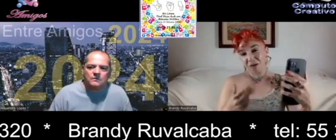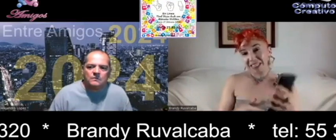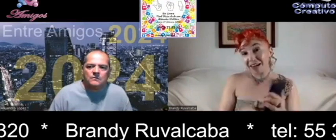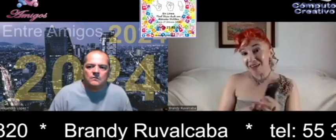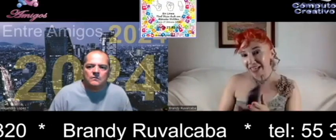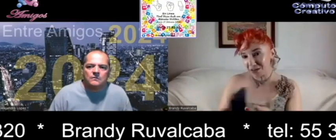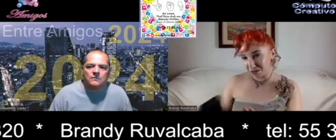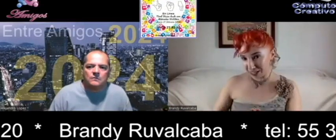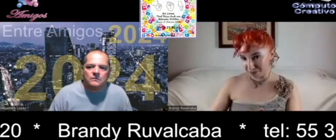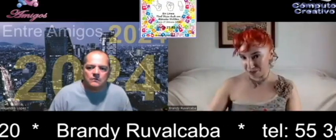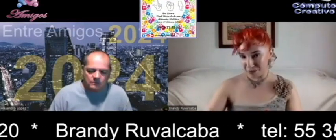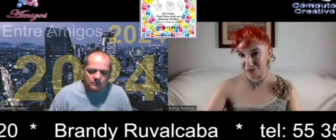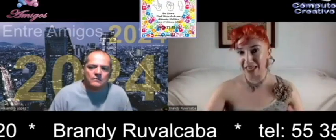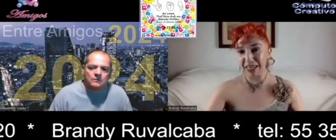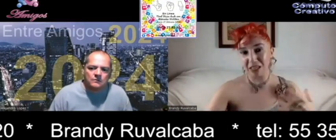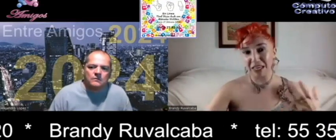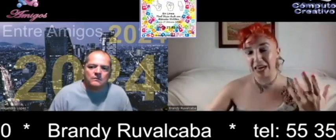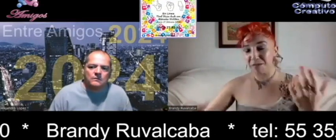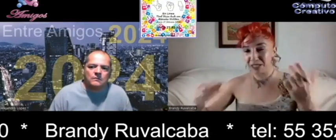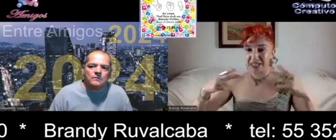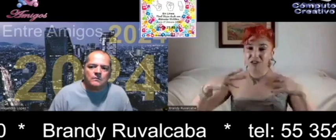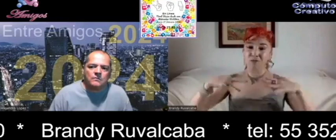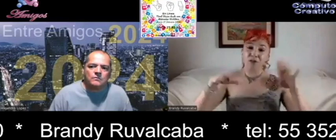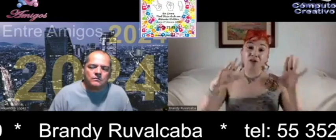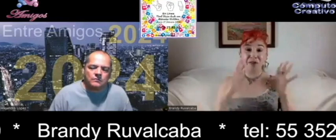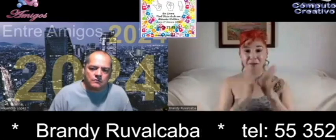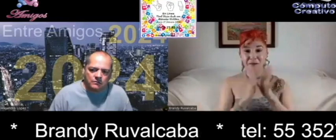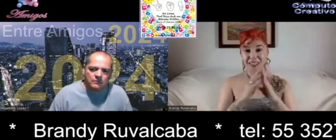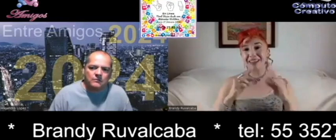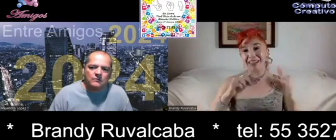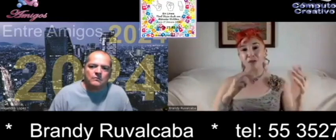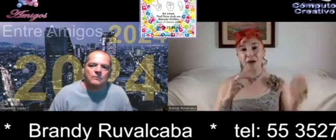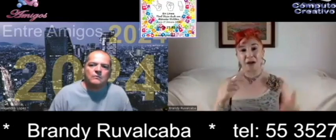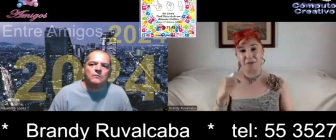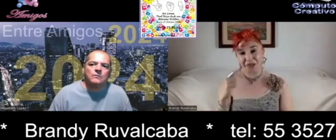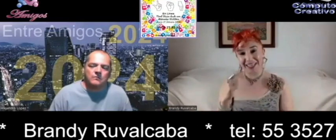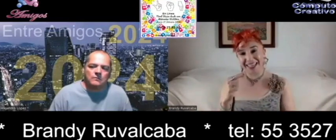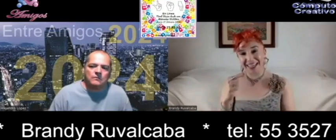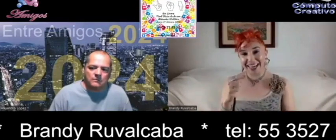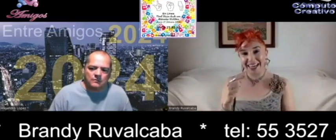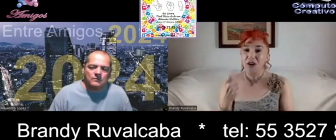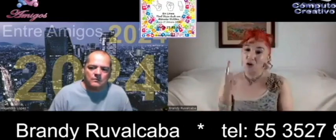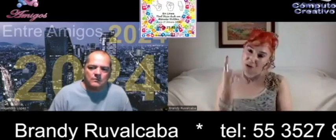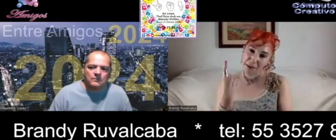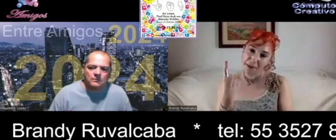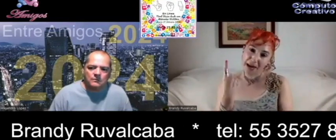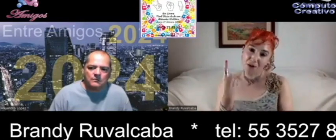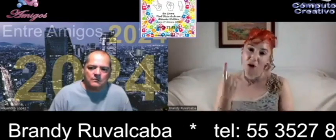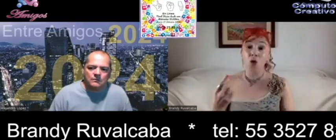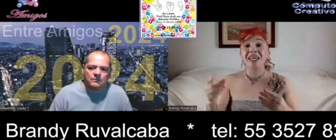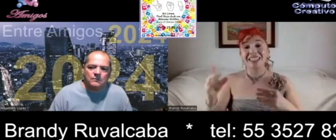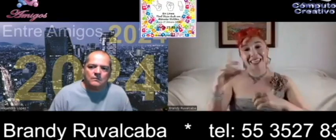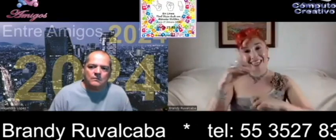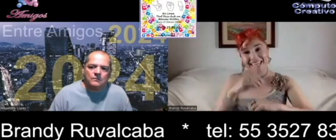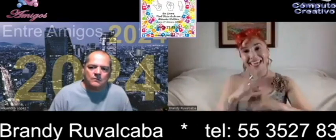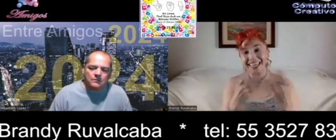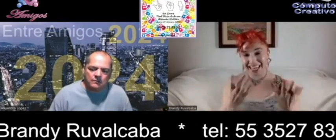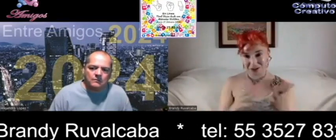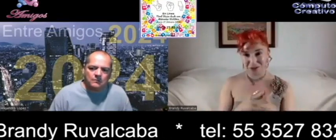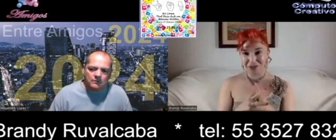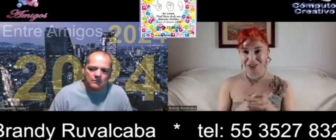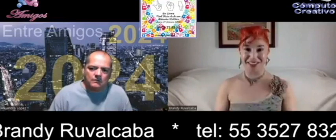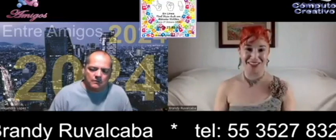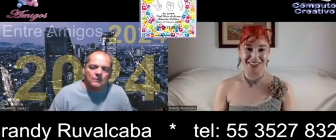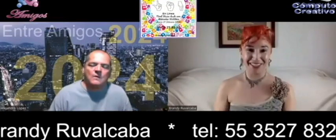claro, sabes el concepto y ya pues tienes como otro nivel más avanzado para poder señar con una mano lo que se requeriría